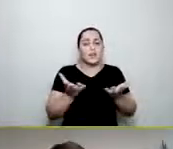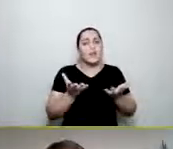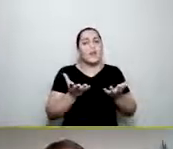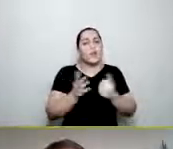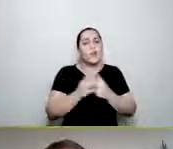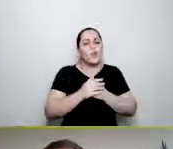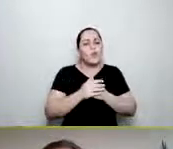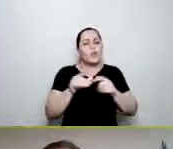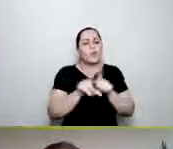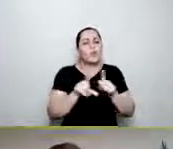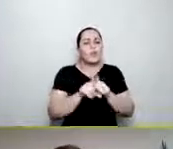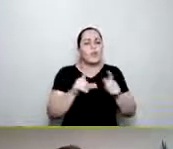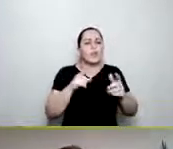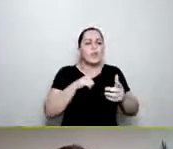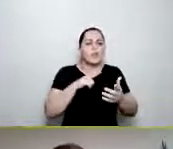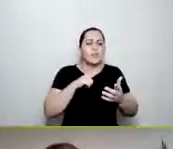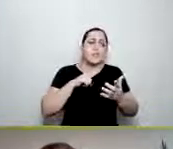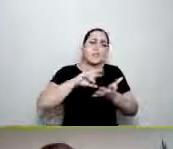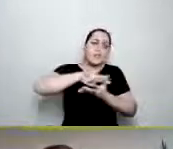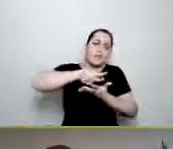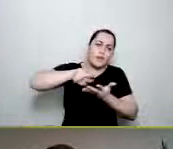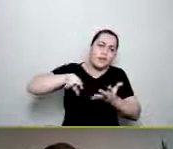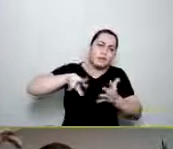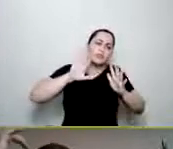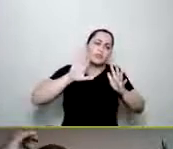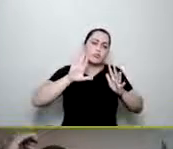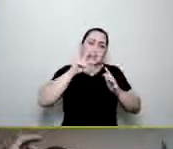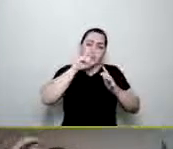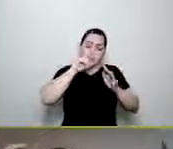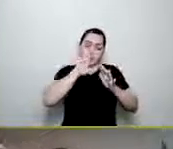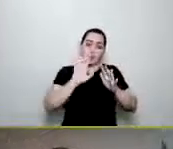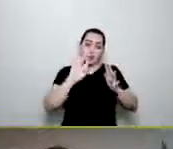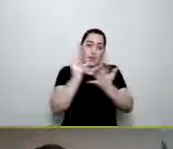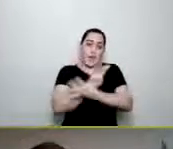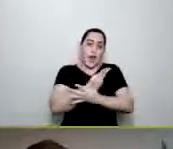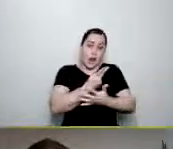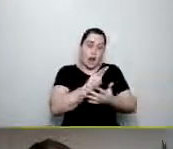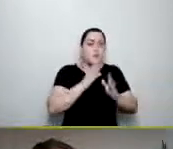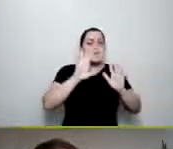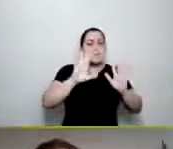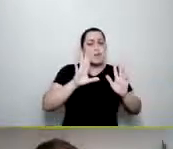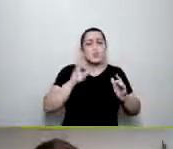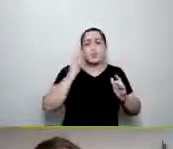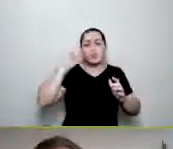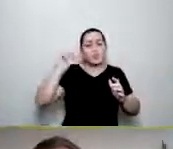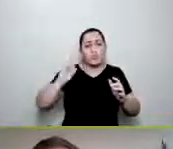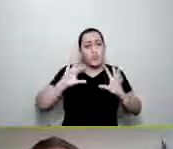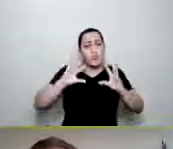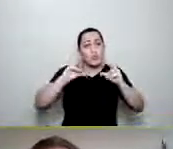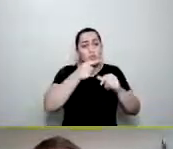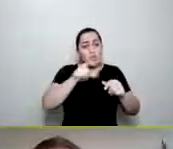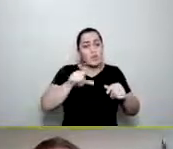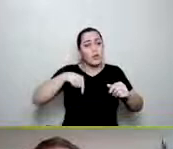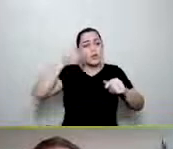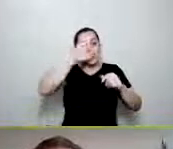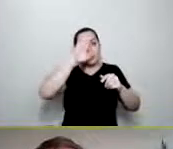em várias armadilhas que estão aí é complicado, mas também realmente ainda não sabemos todas as línguas, né? Aqui no Brasil, eu